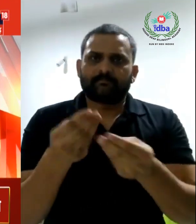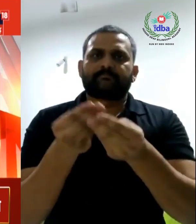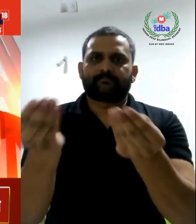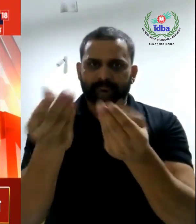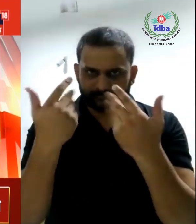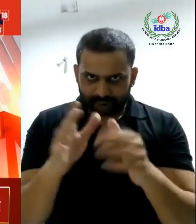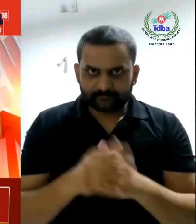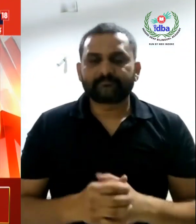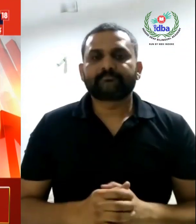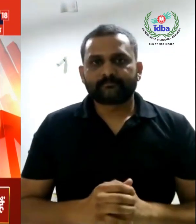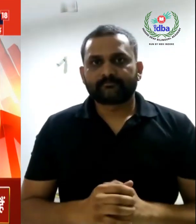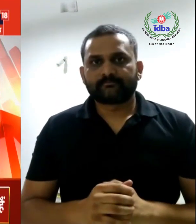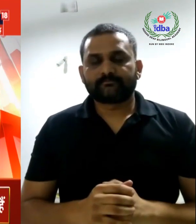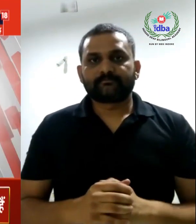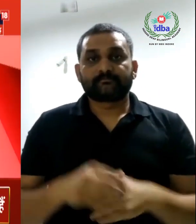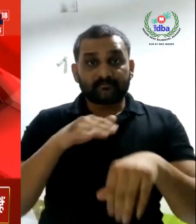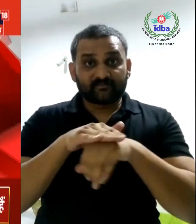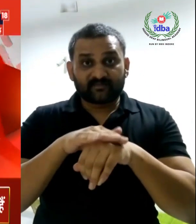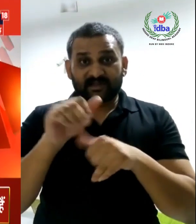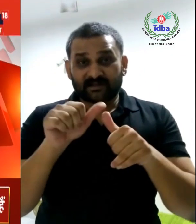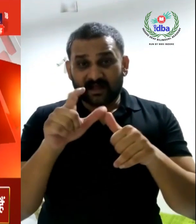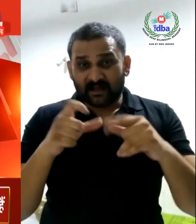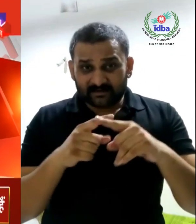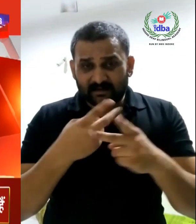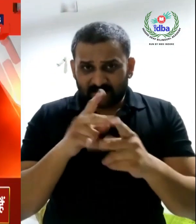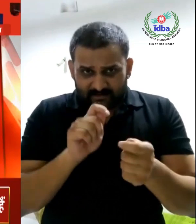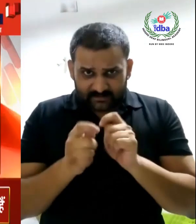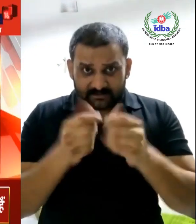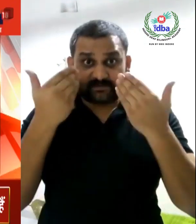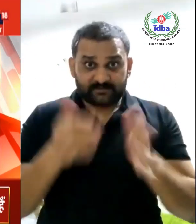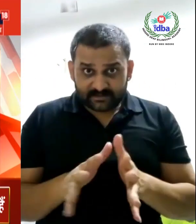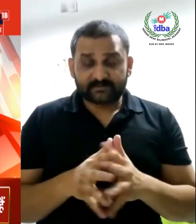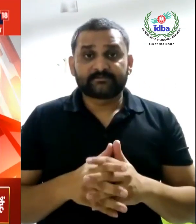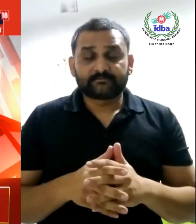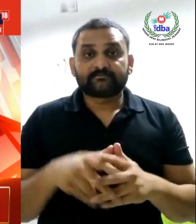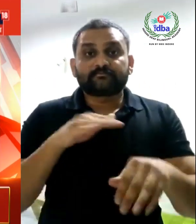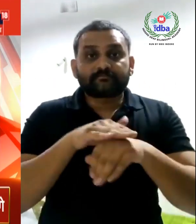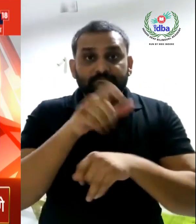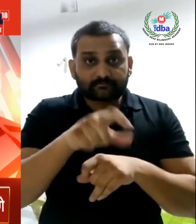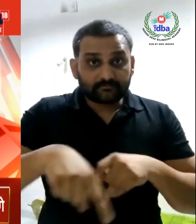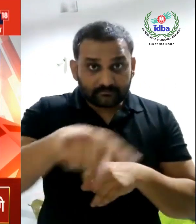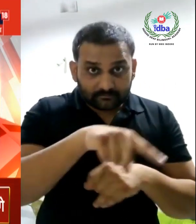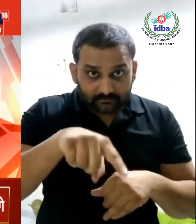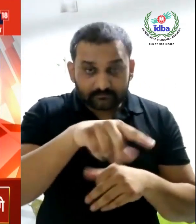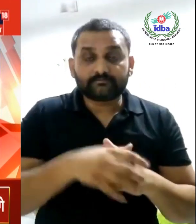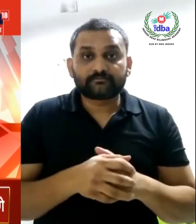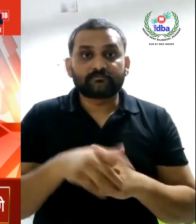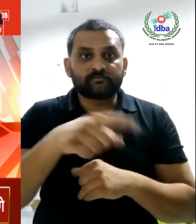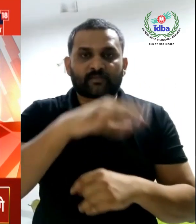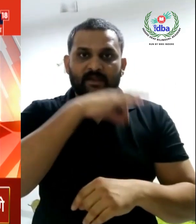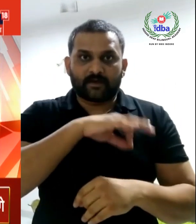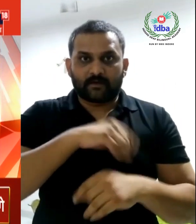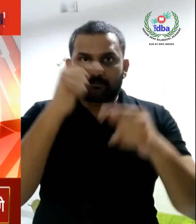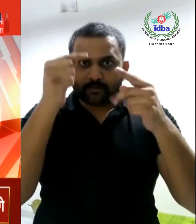होगा। श्रम सुधारों के माध्यम से जो श्रमिक हैं उनके हितों